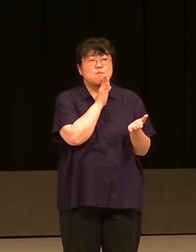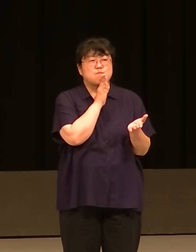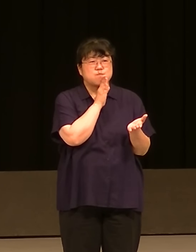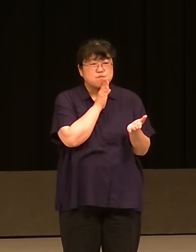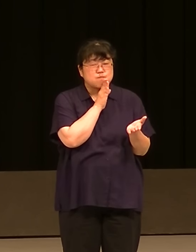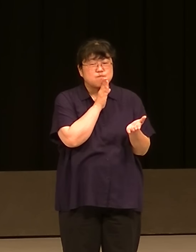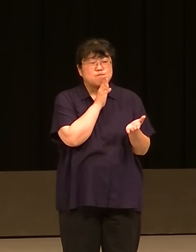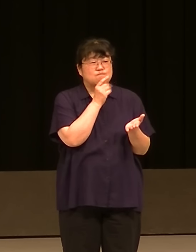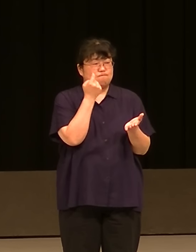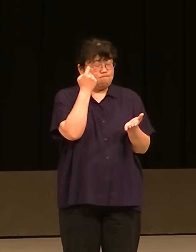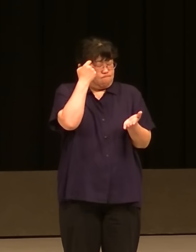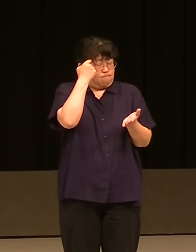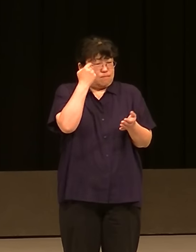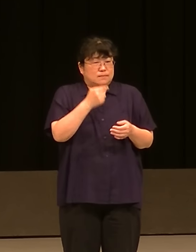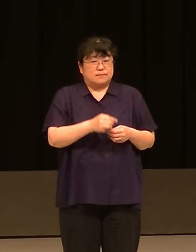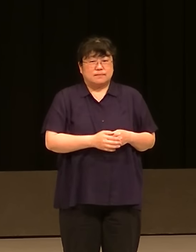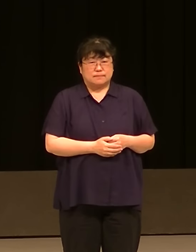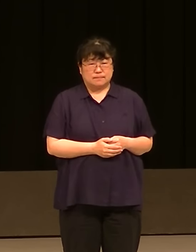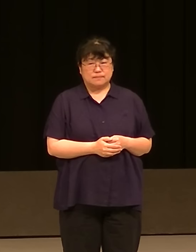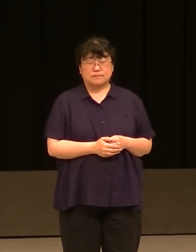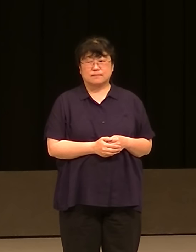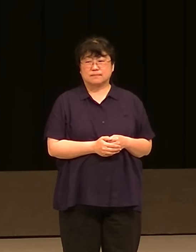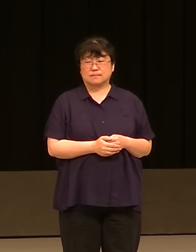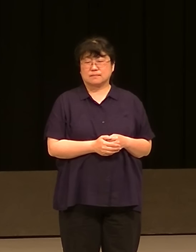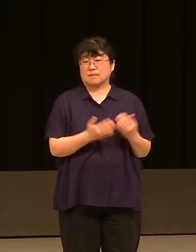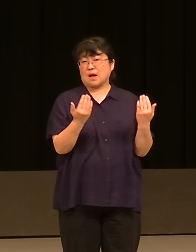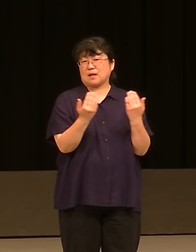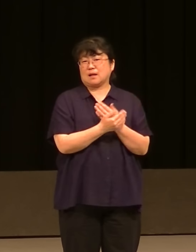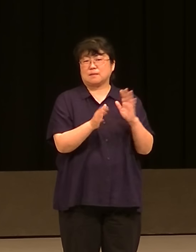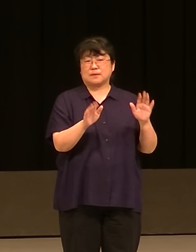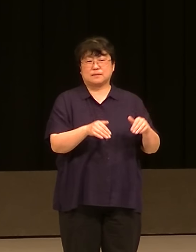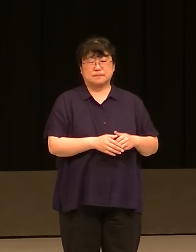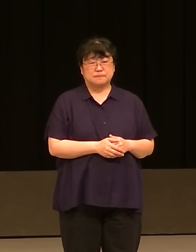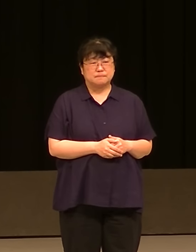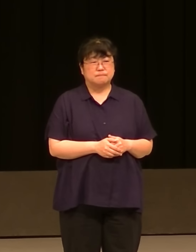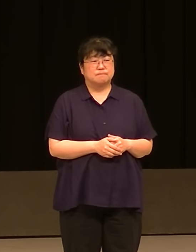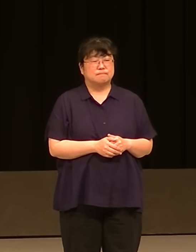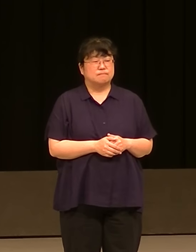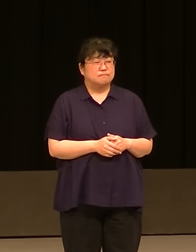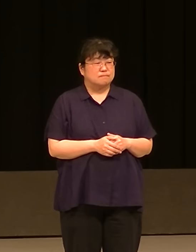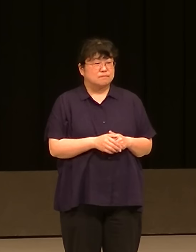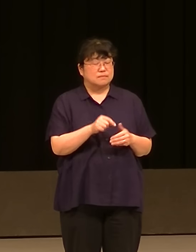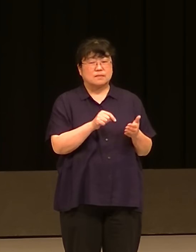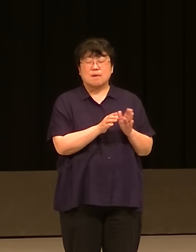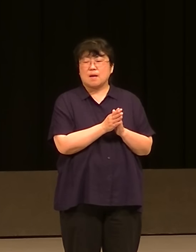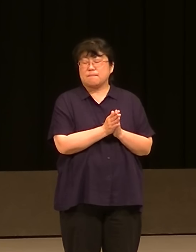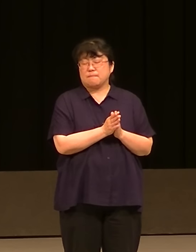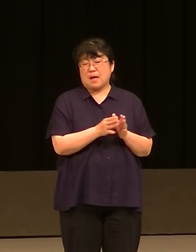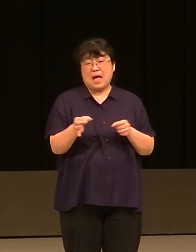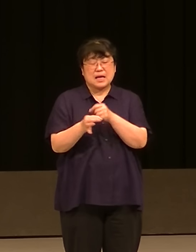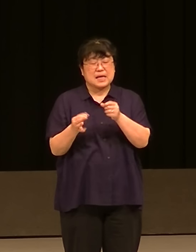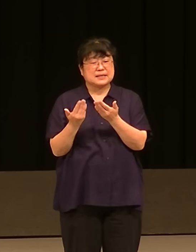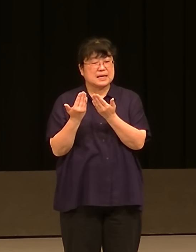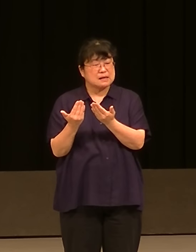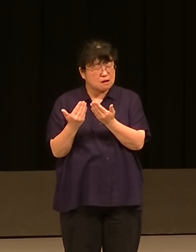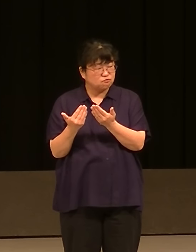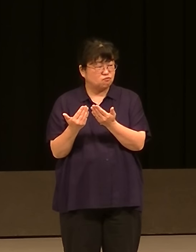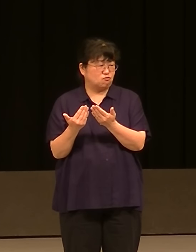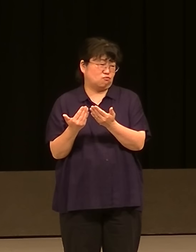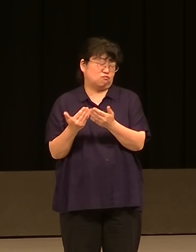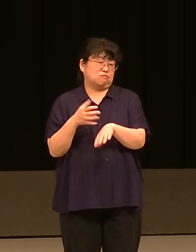くづく、まあ感じるようになっています。この、まあ、エコノミストとしての、